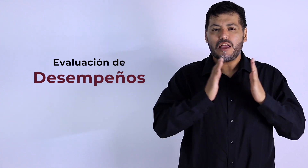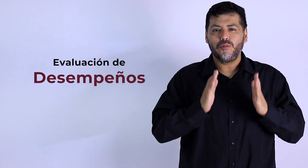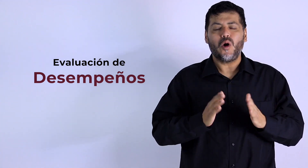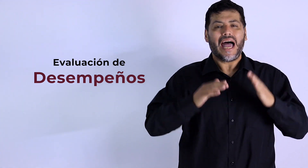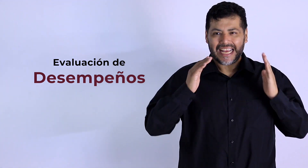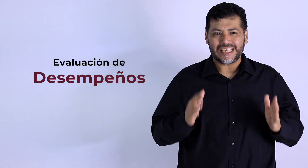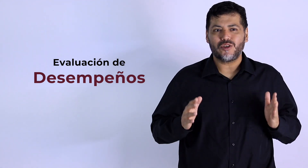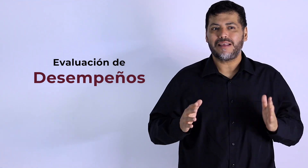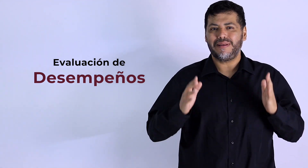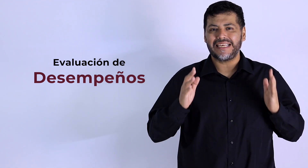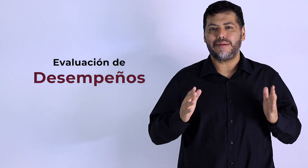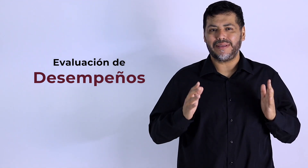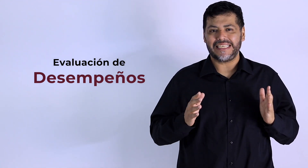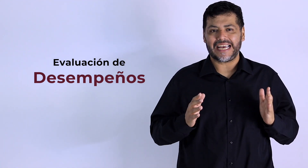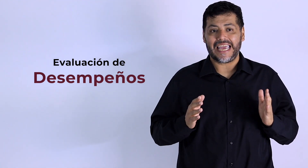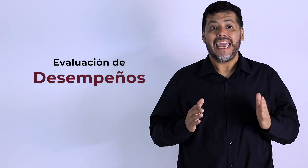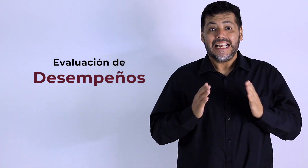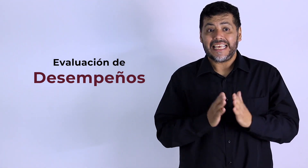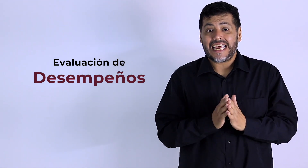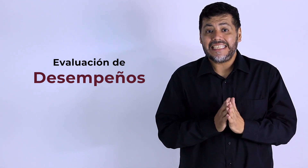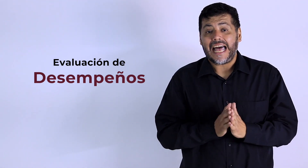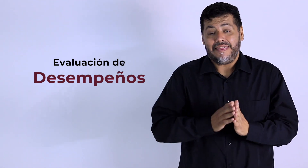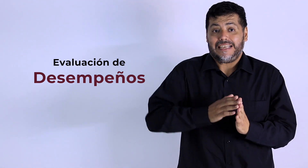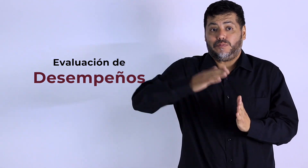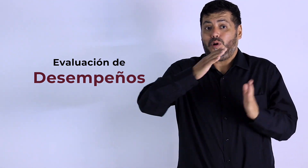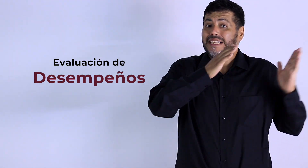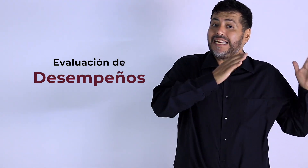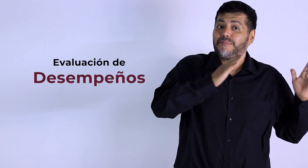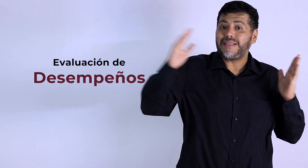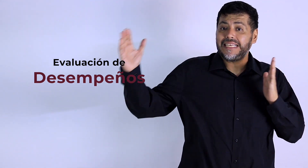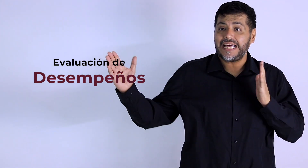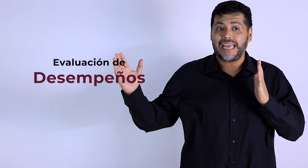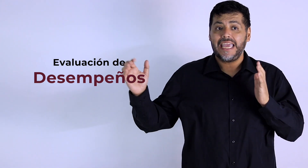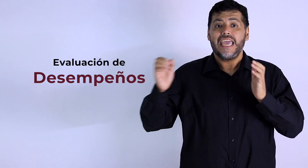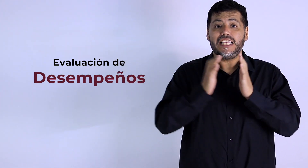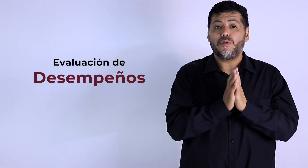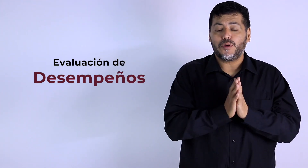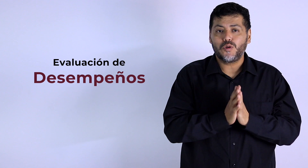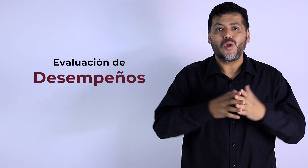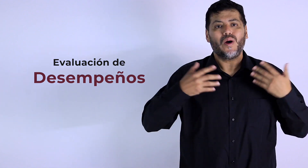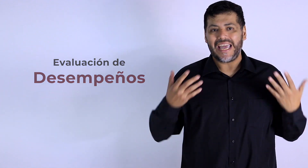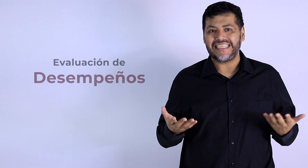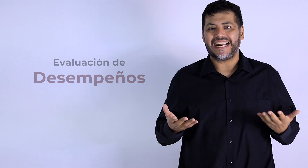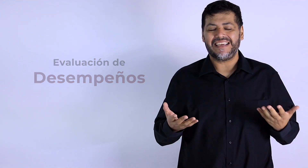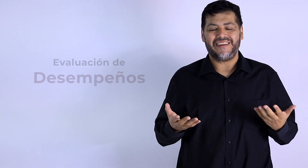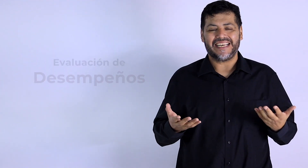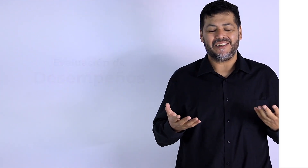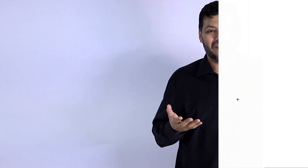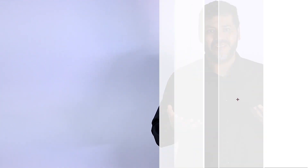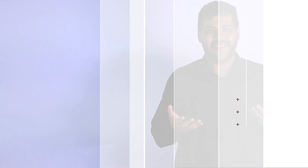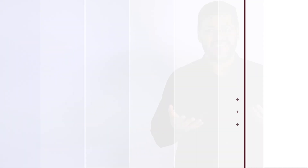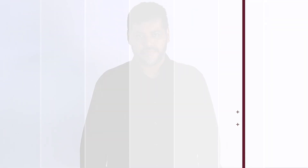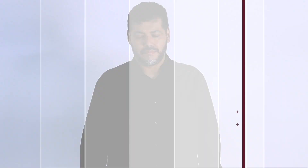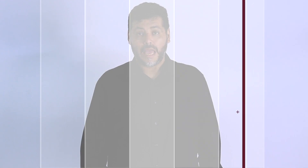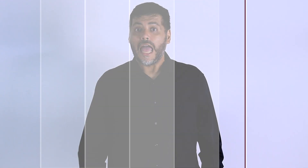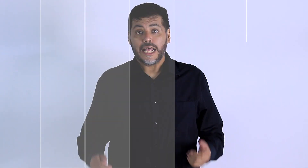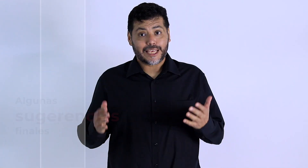alumno alcanzó las metas de aprendizaje. Se realiza después del aprendizaje y su producto es la calificación.